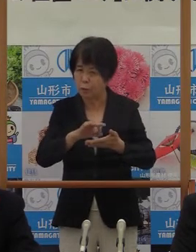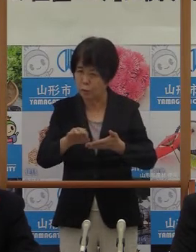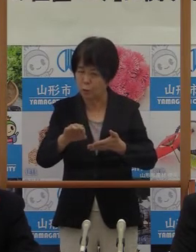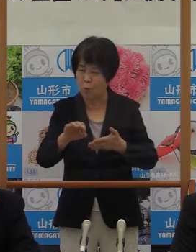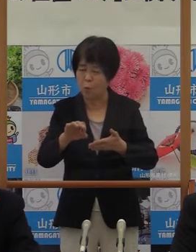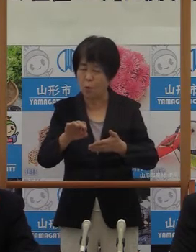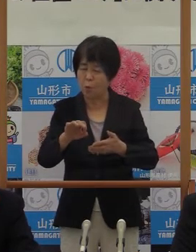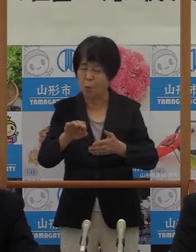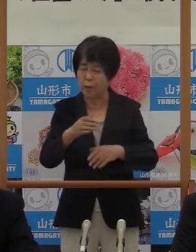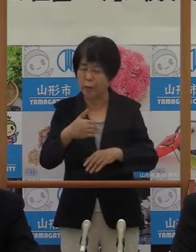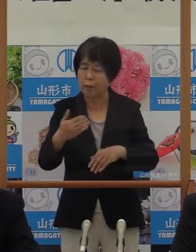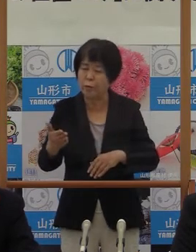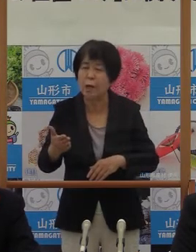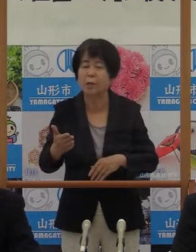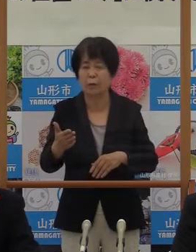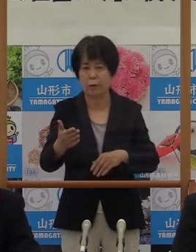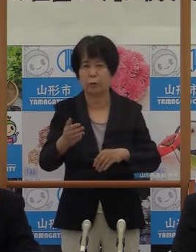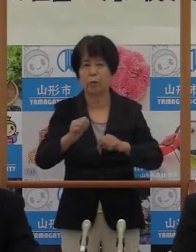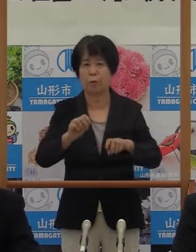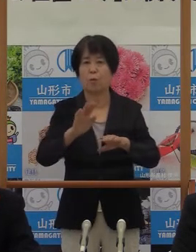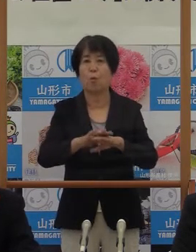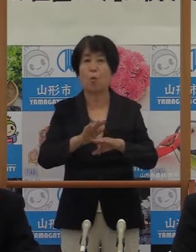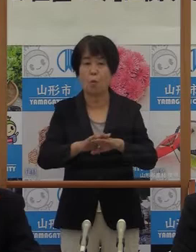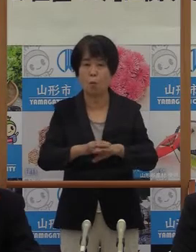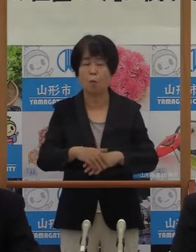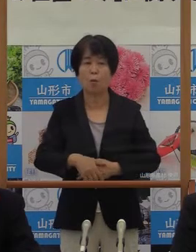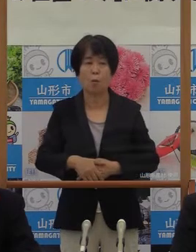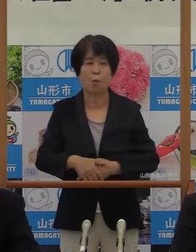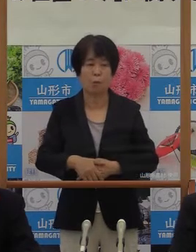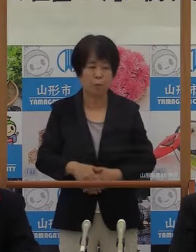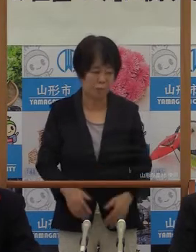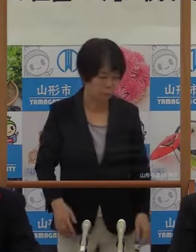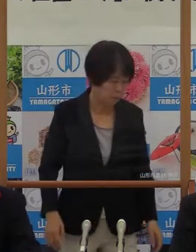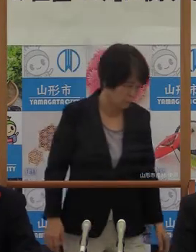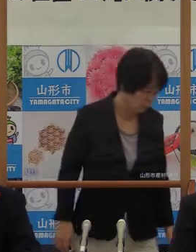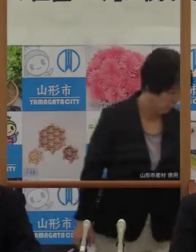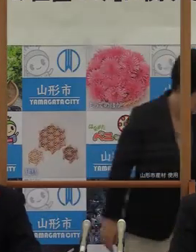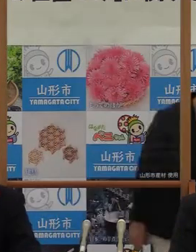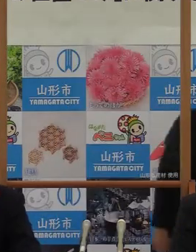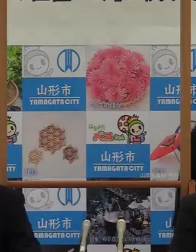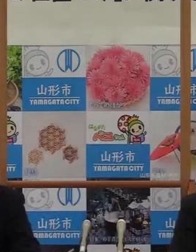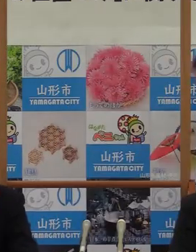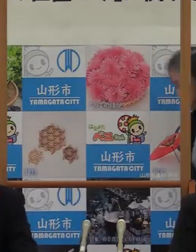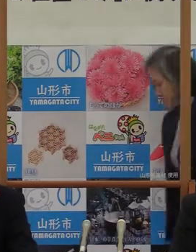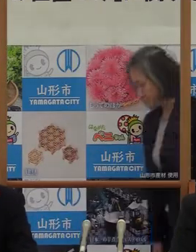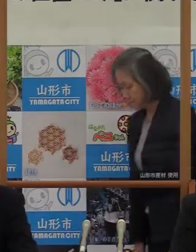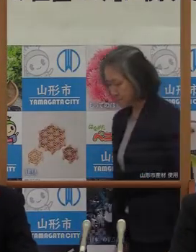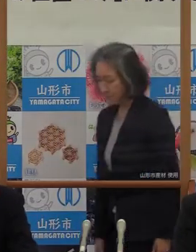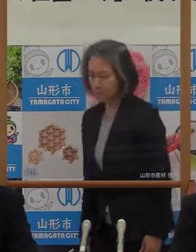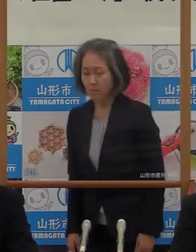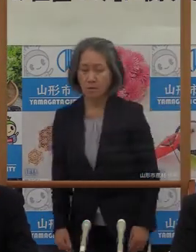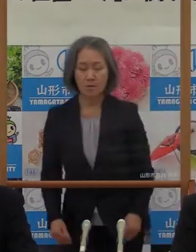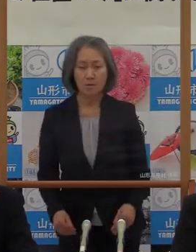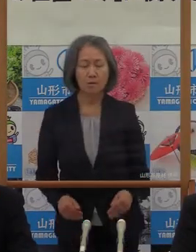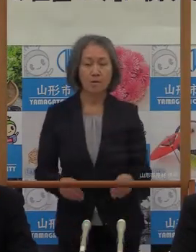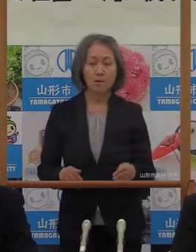方になります。であと今後の今年度調査ですとかどうするかということと、